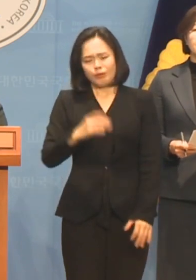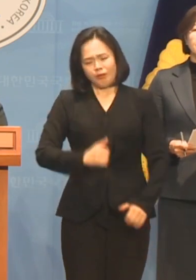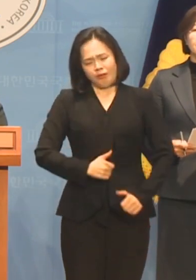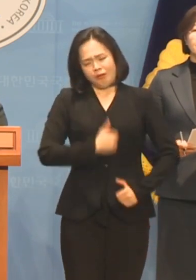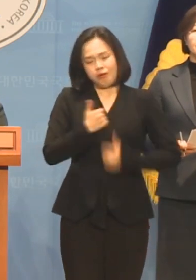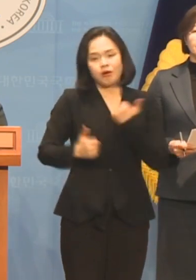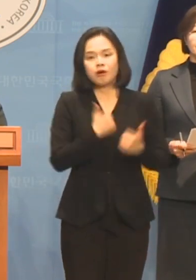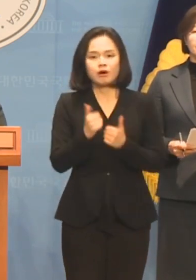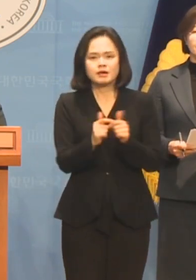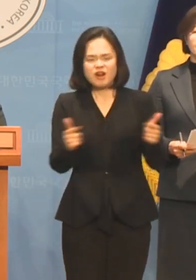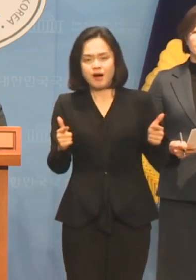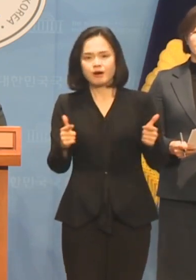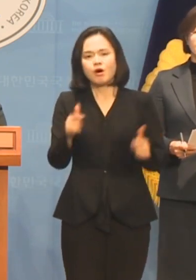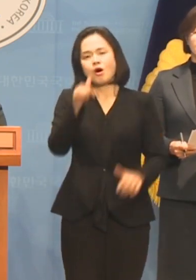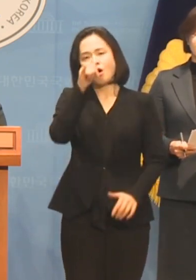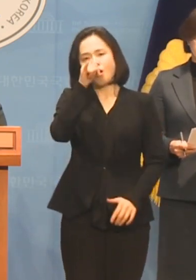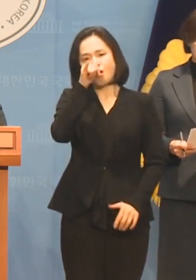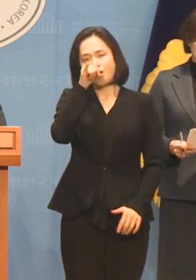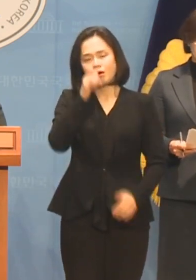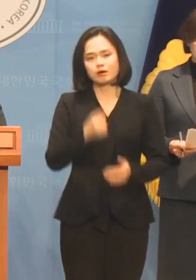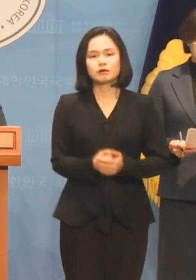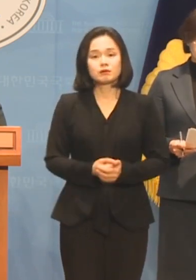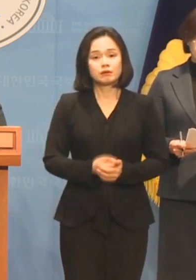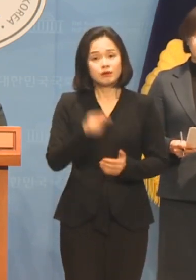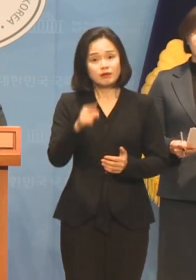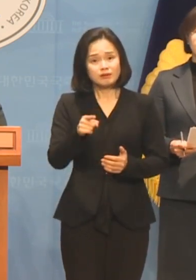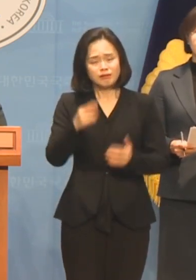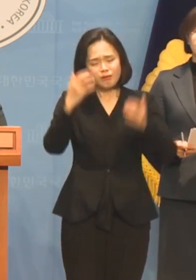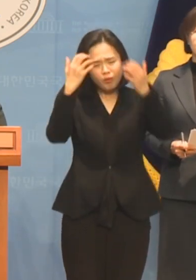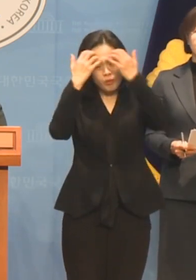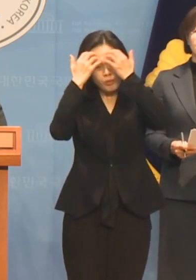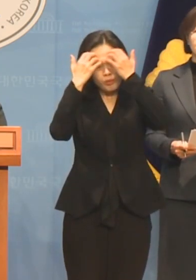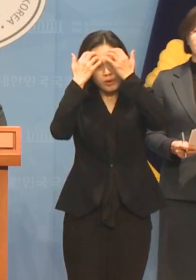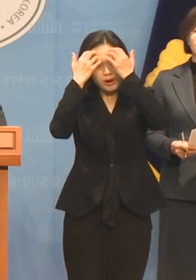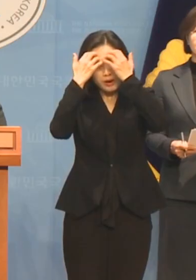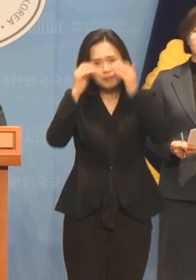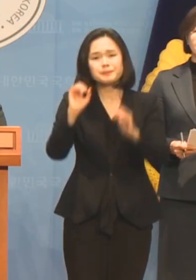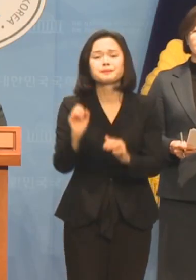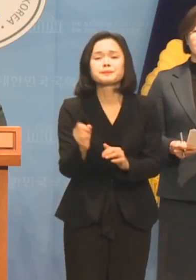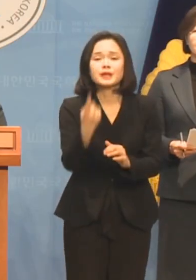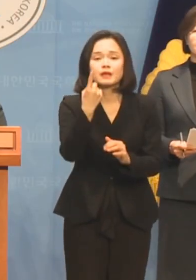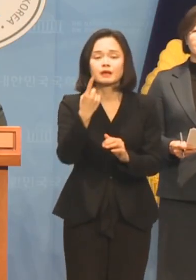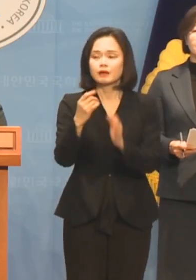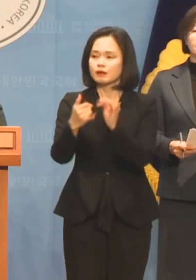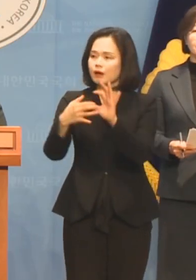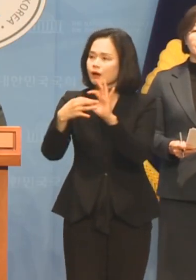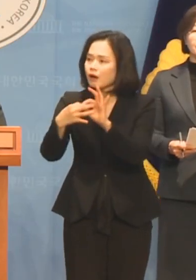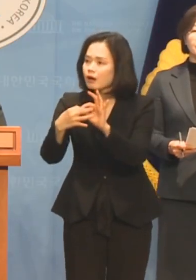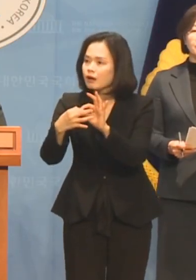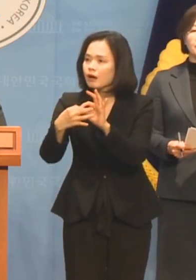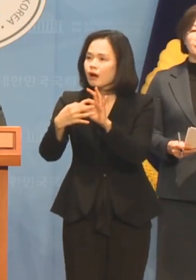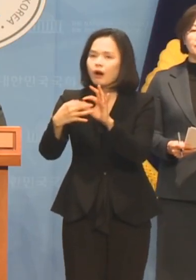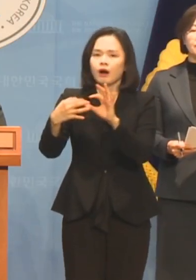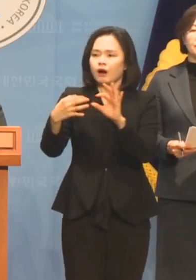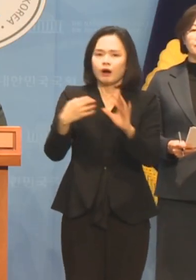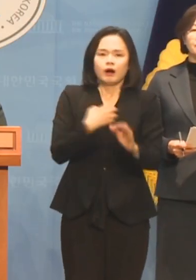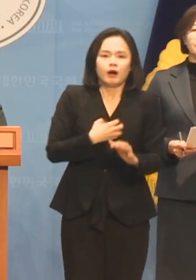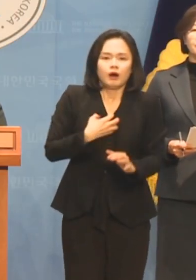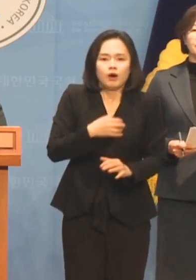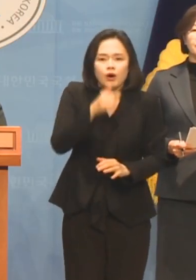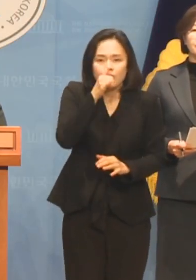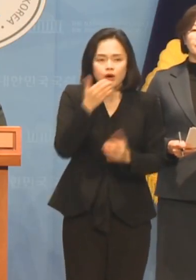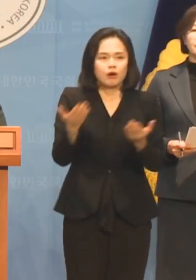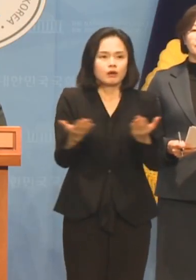손상은 도덕적 고통과 함께 직장, 학교, 대인관계 등 일상생활에 지속적인 어려움을 겪게 하고